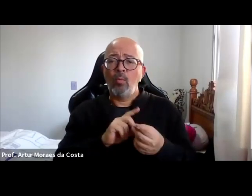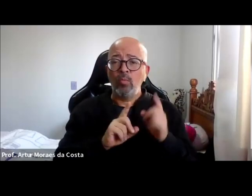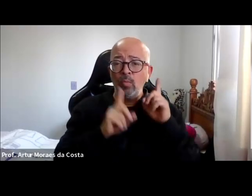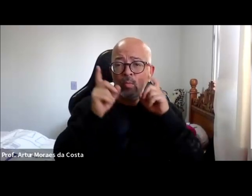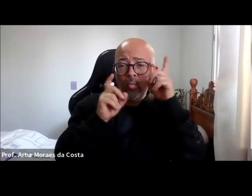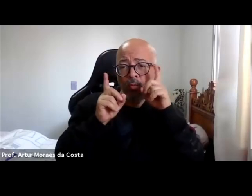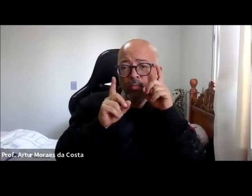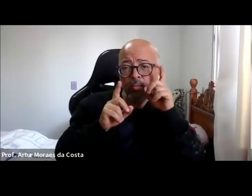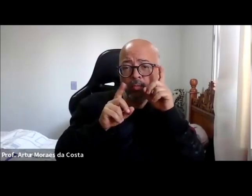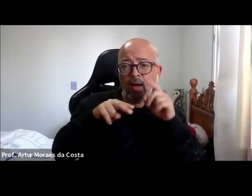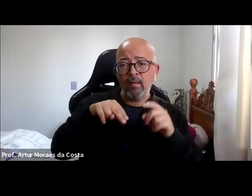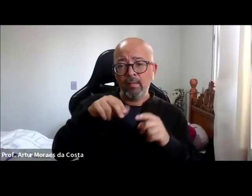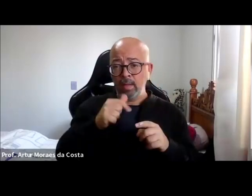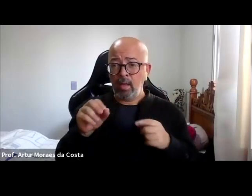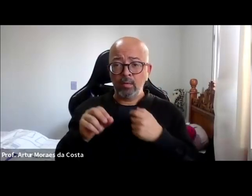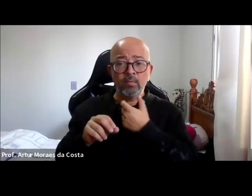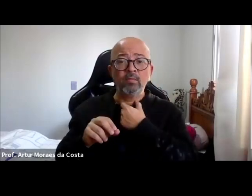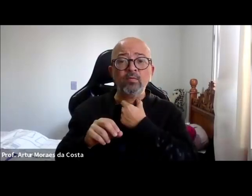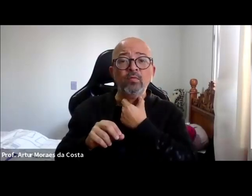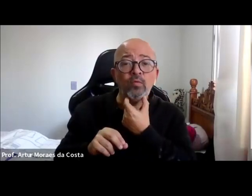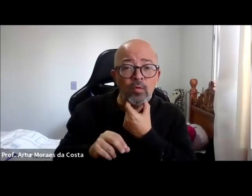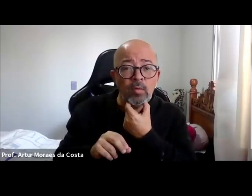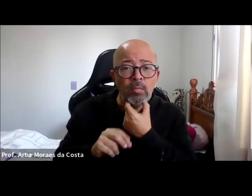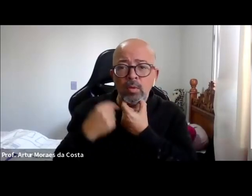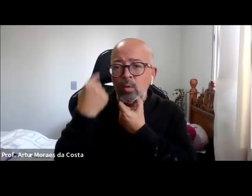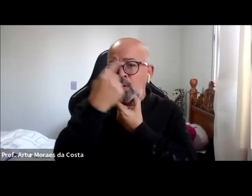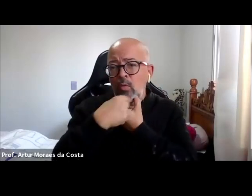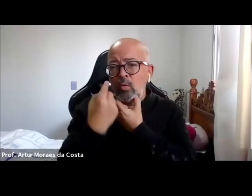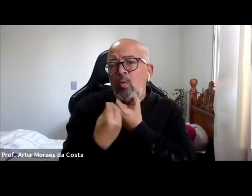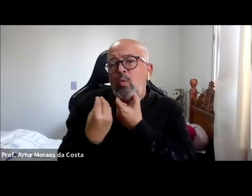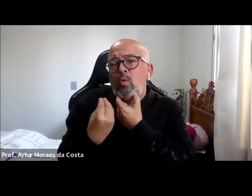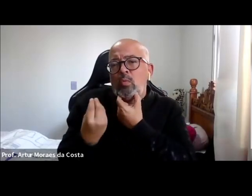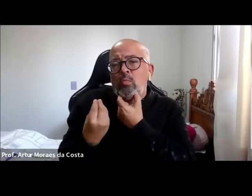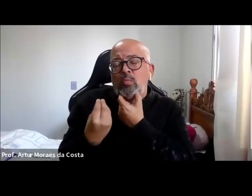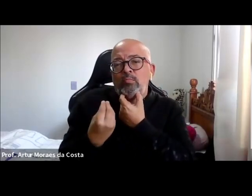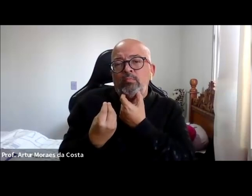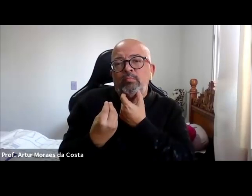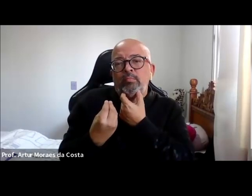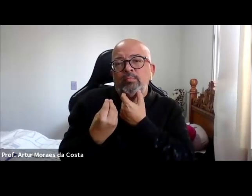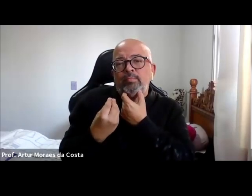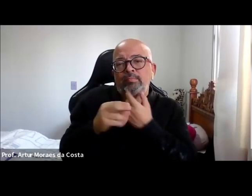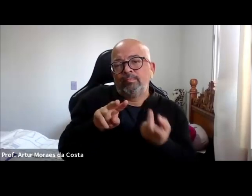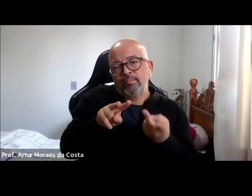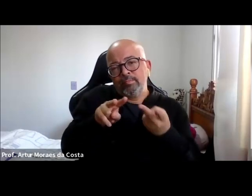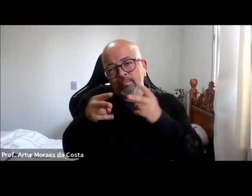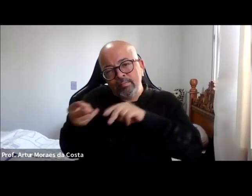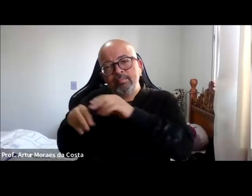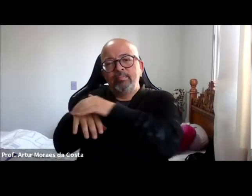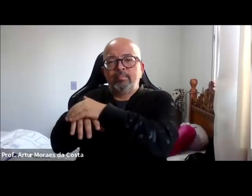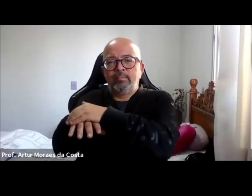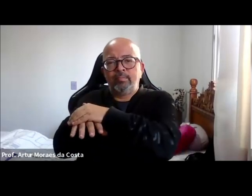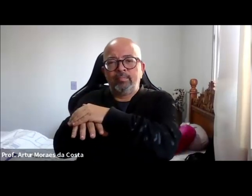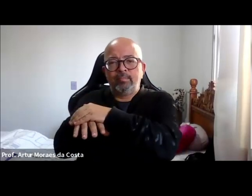interpretarlo por eso me refiero yo que esos dos tercios son más importantes en la intención que en lo que